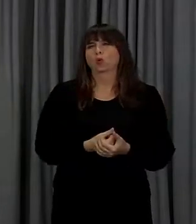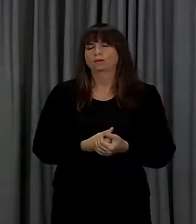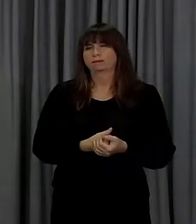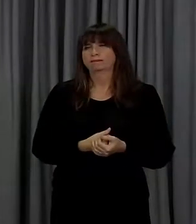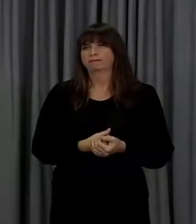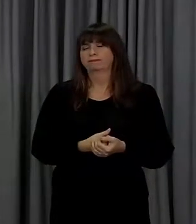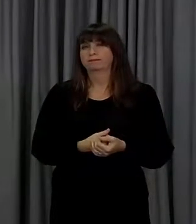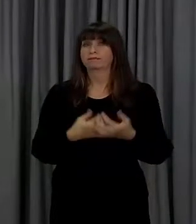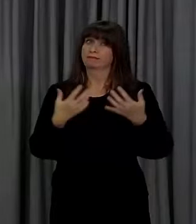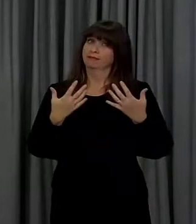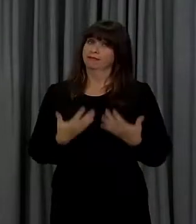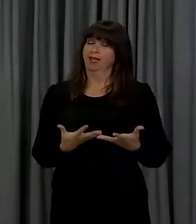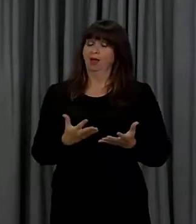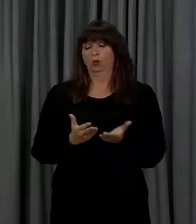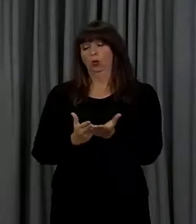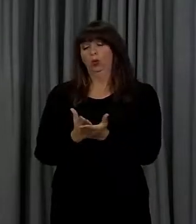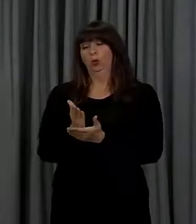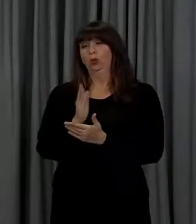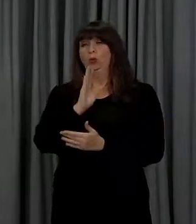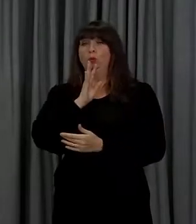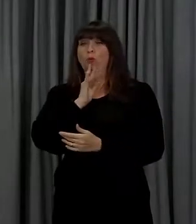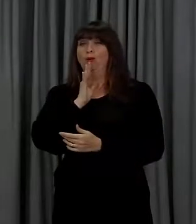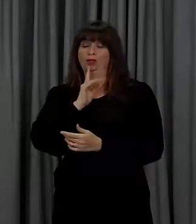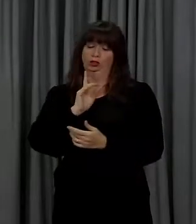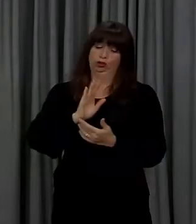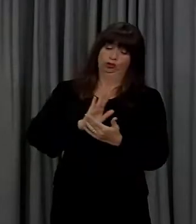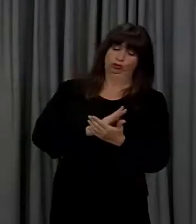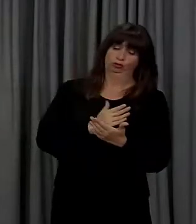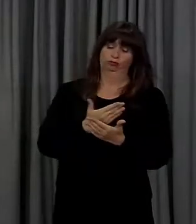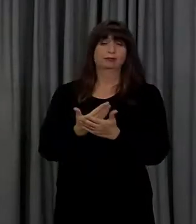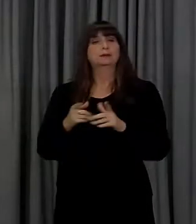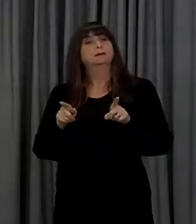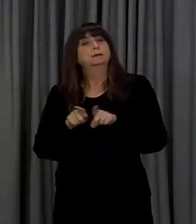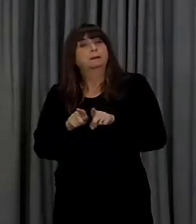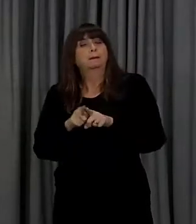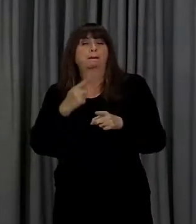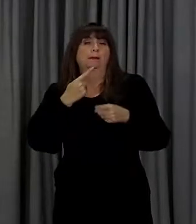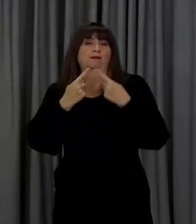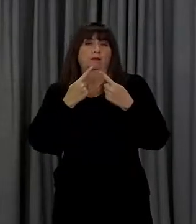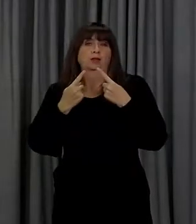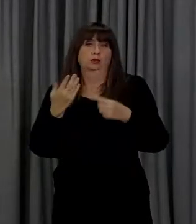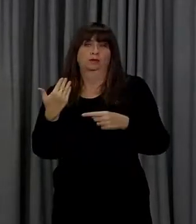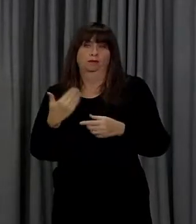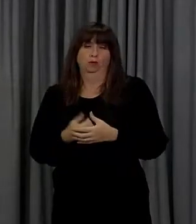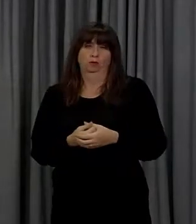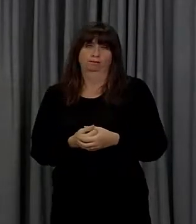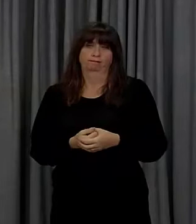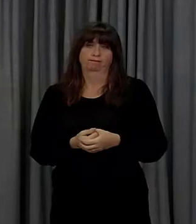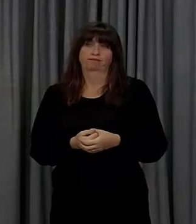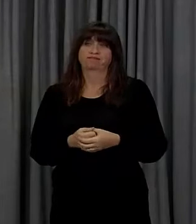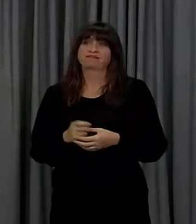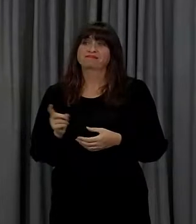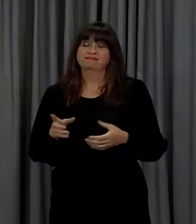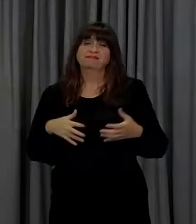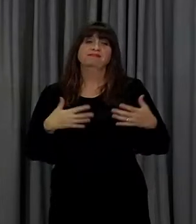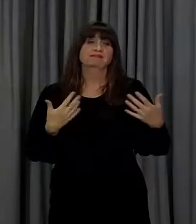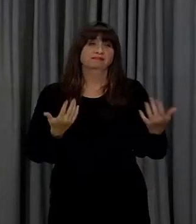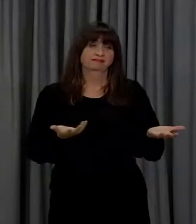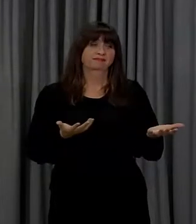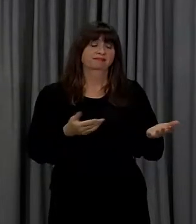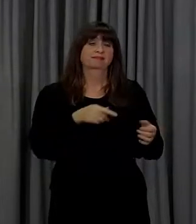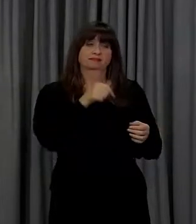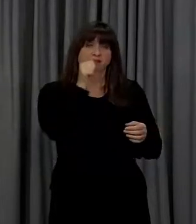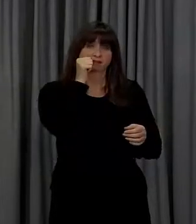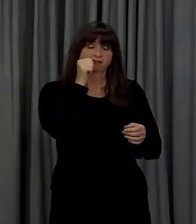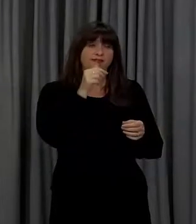Felly dwi'n meddwl fydd pobl sydd wedi bod yn aros yn accident emergency departments yn hapus I weld ein bod ni yn